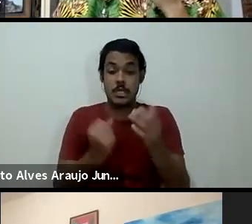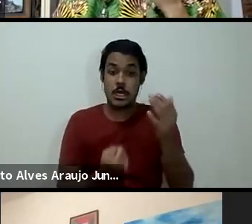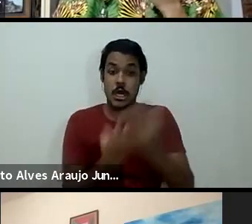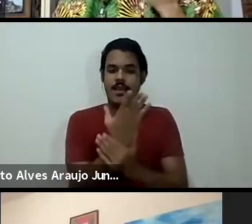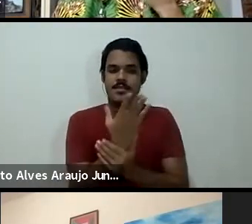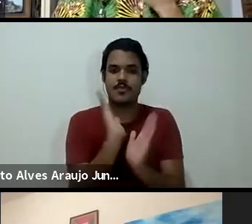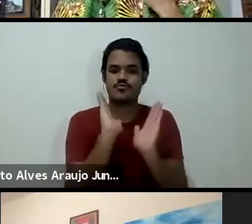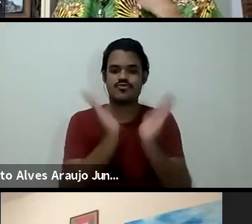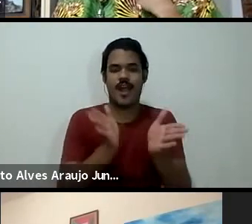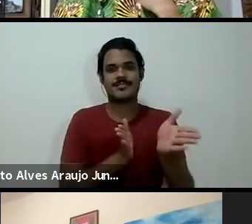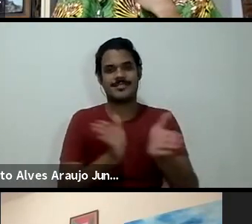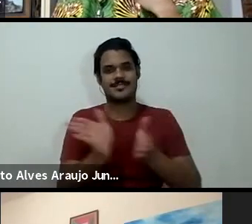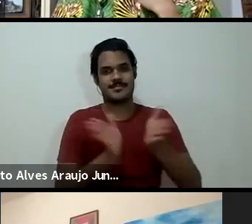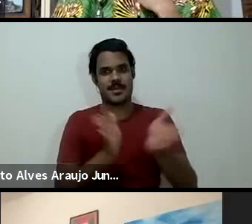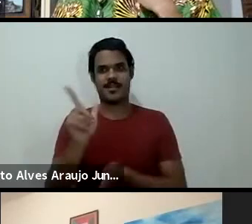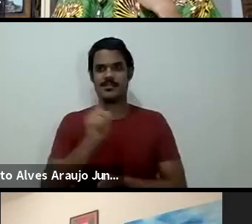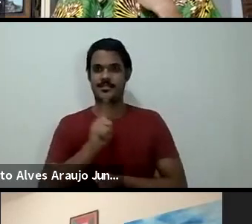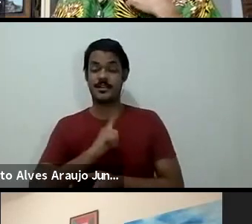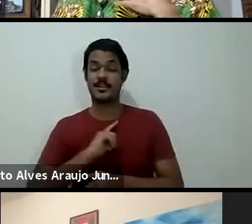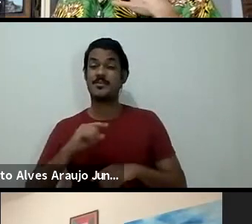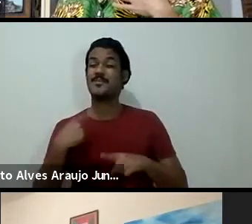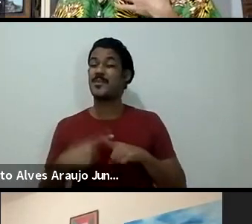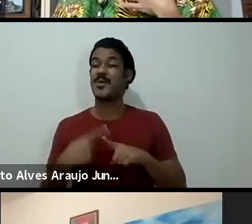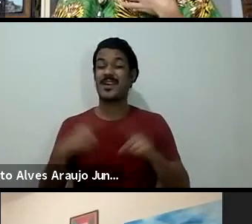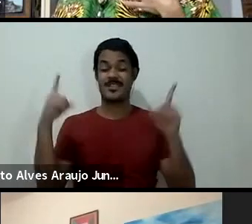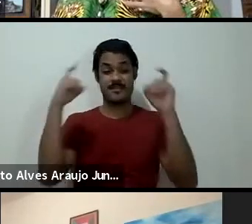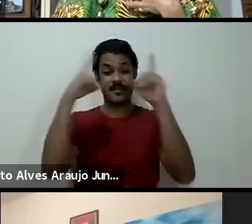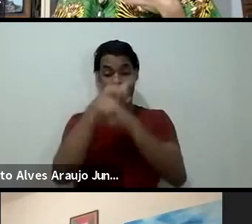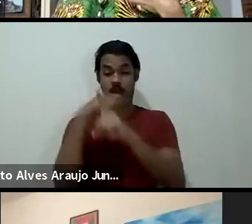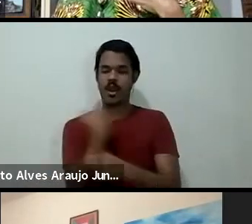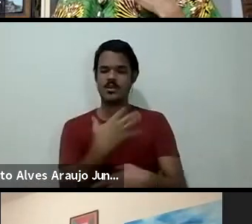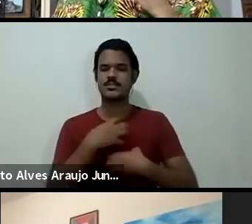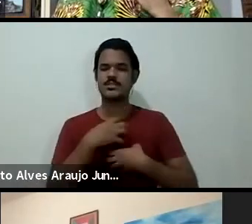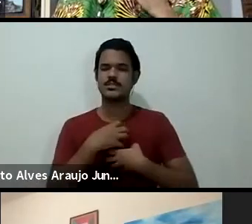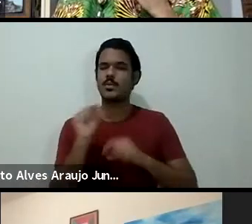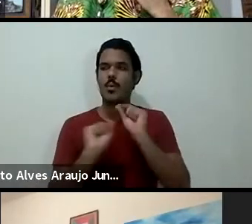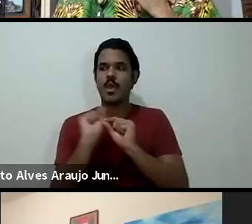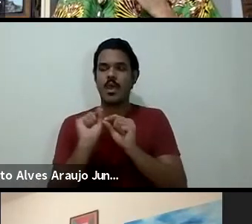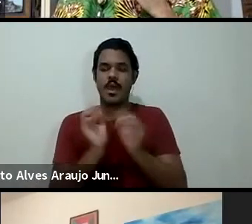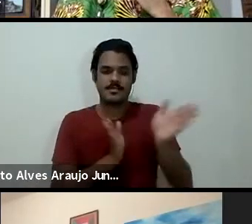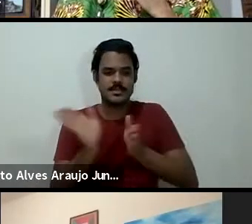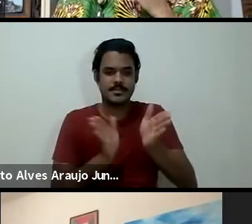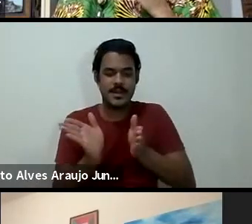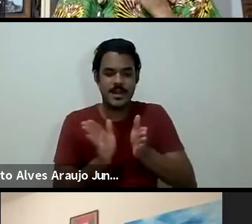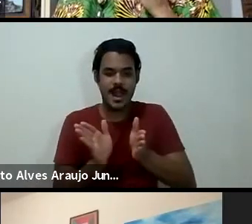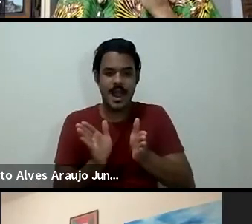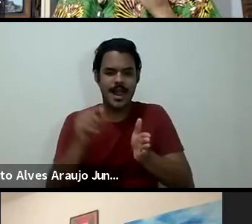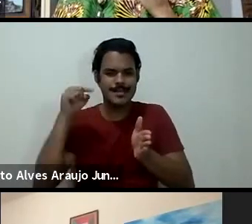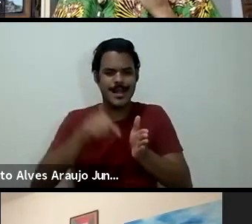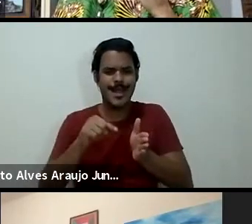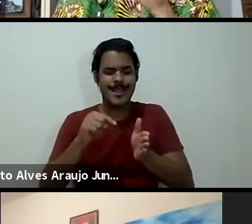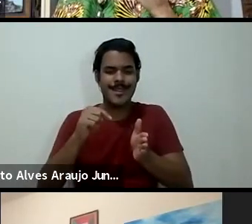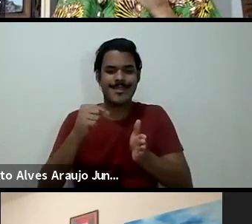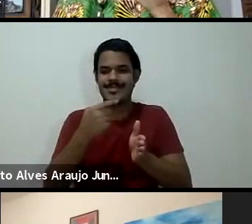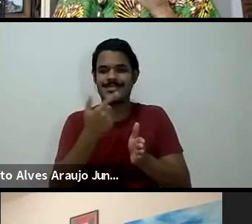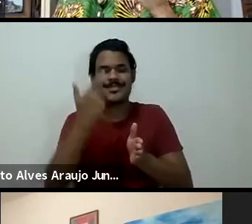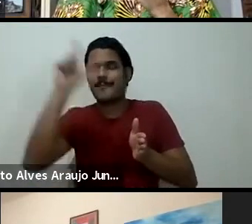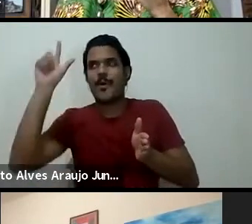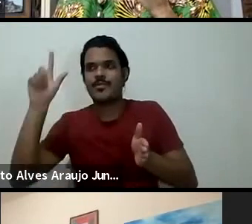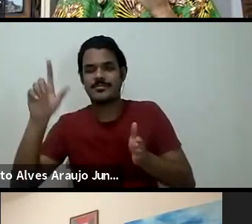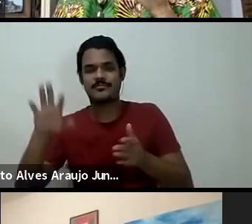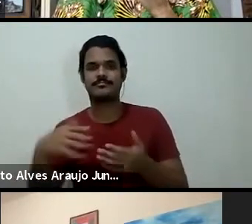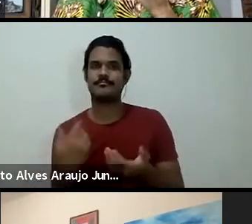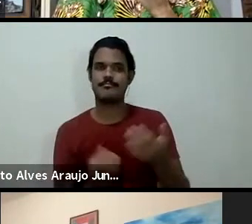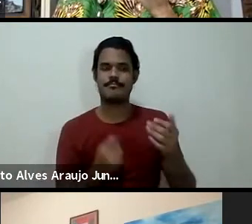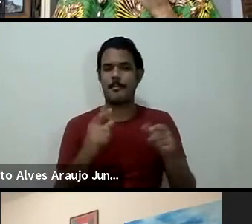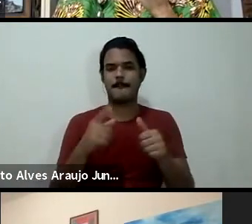Né? Porque a grande dificuldade que nós temos é exatamente essa, porque normalmente a acessibilidade ela é pensada para depois. Produzida a obra,